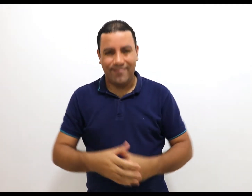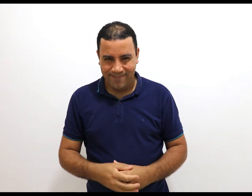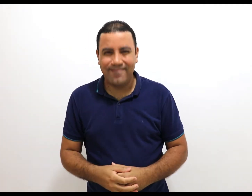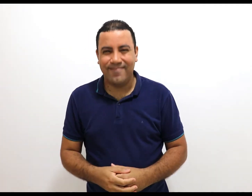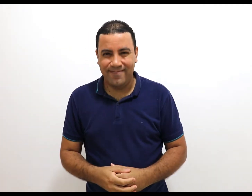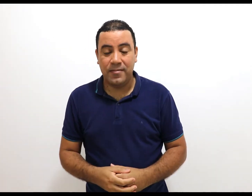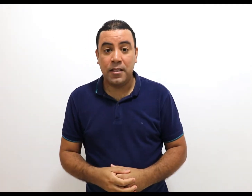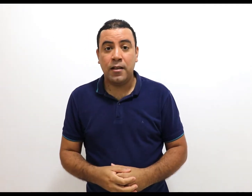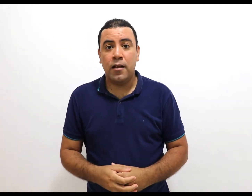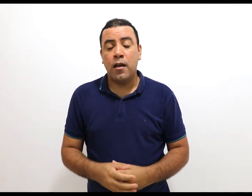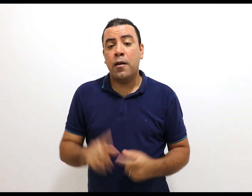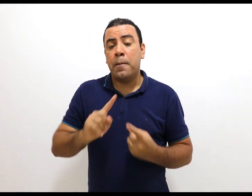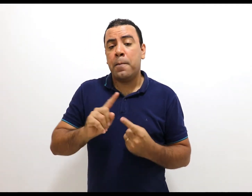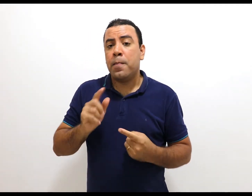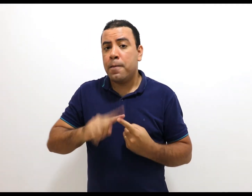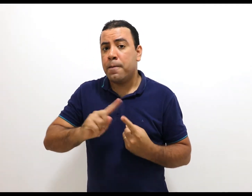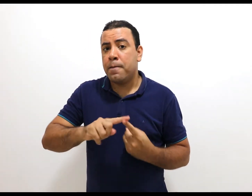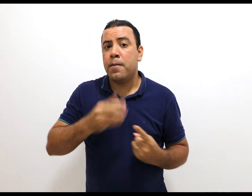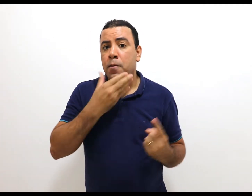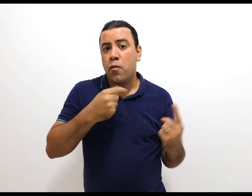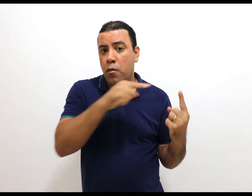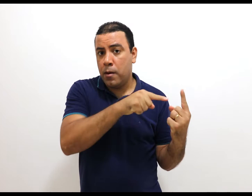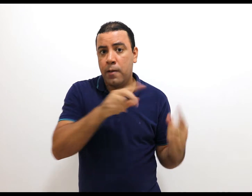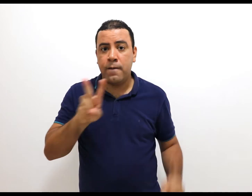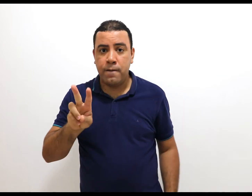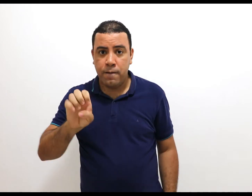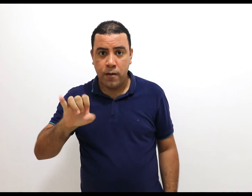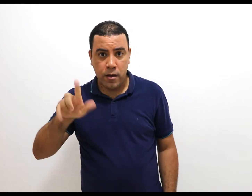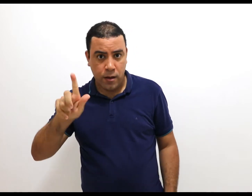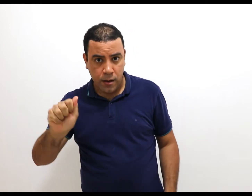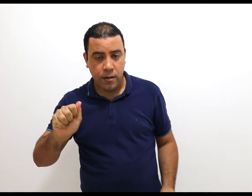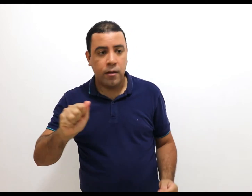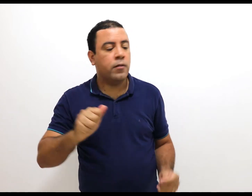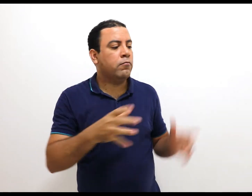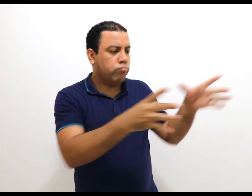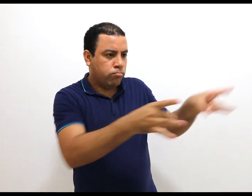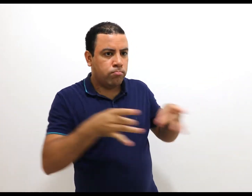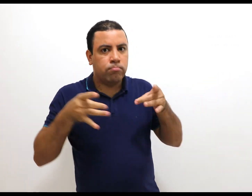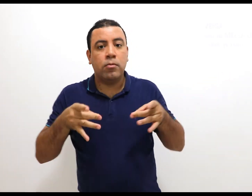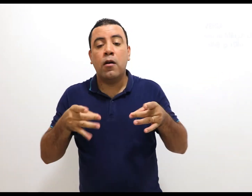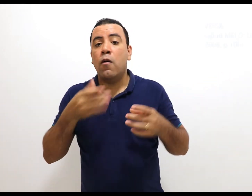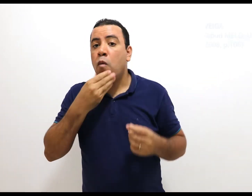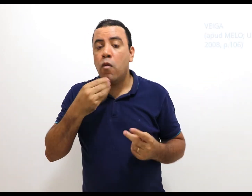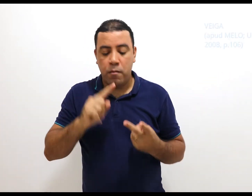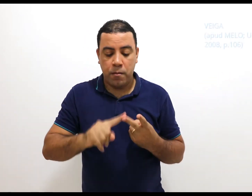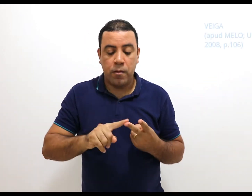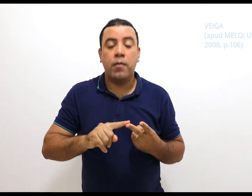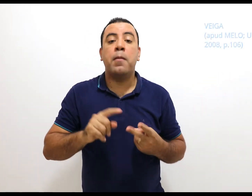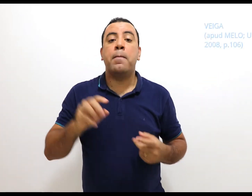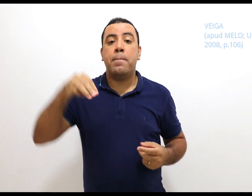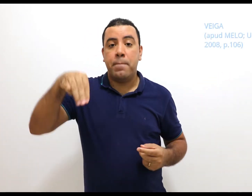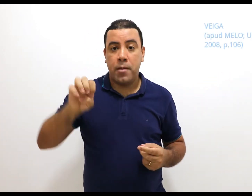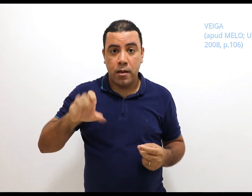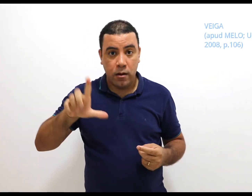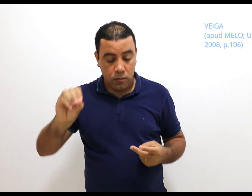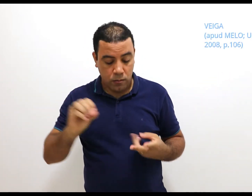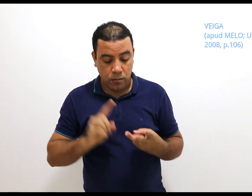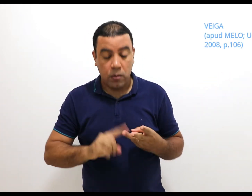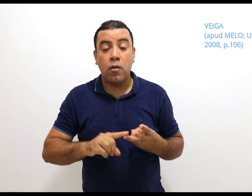Veiga, citado por Melo, Urbantes, 2008, página 106, explica